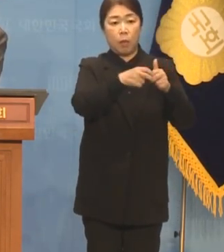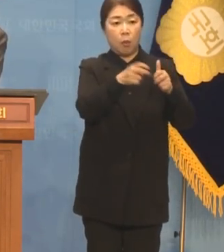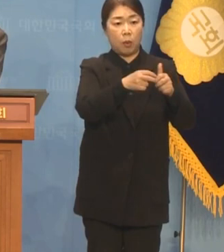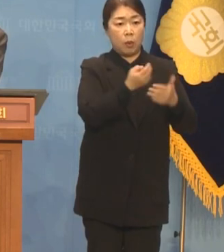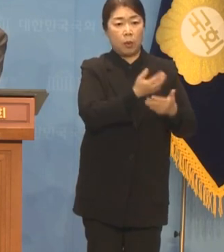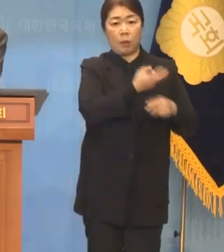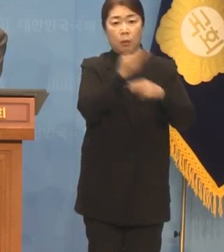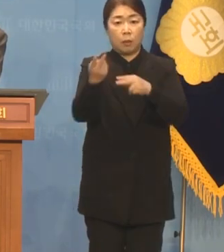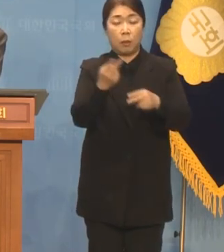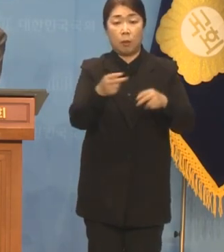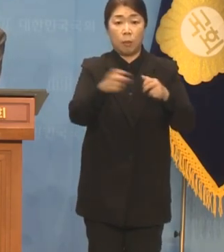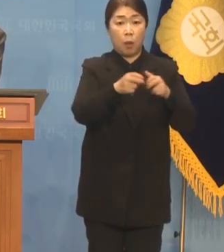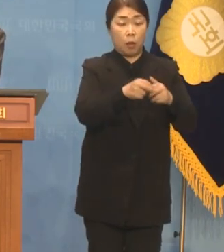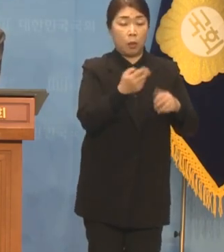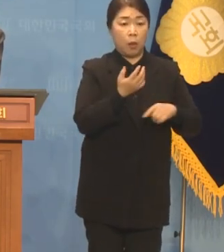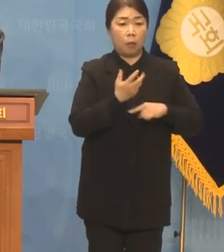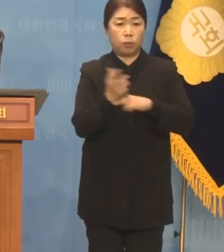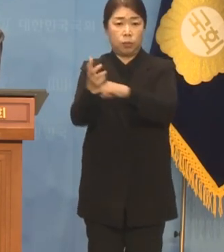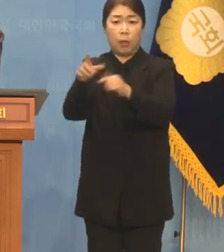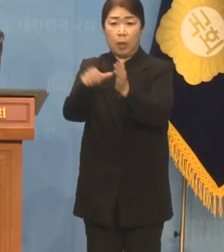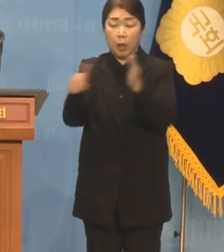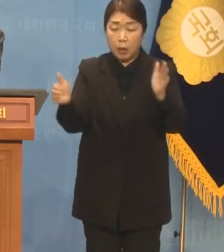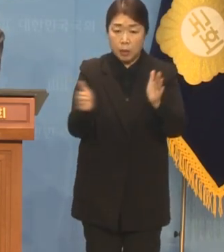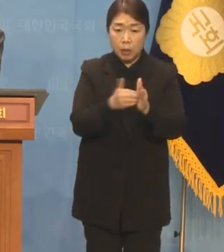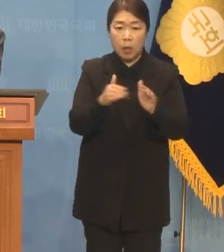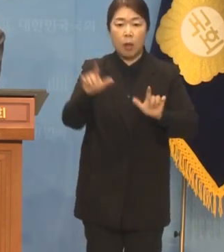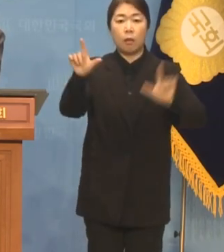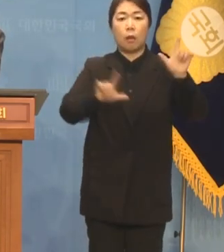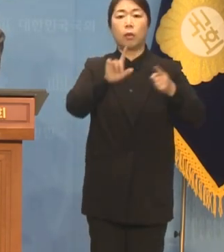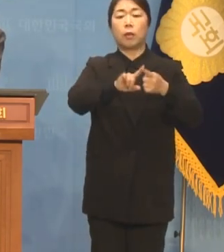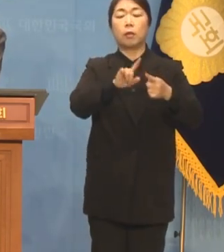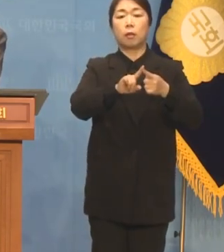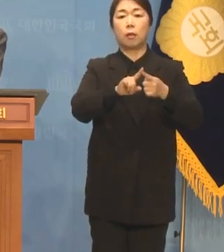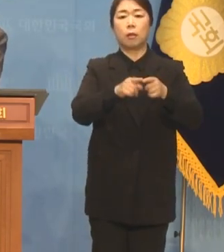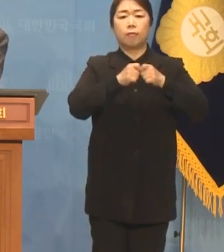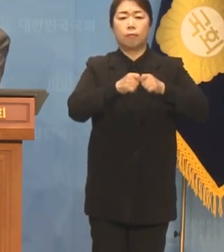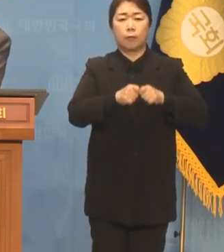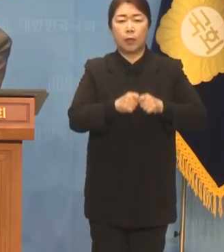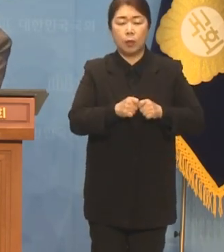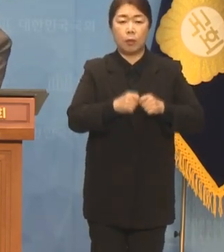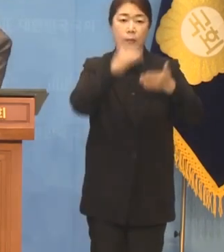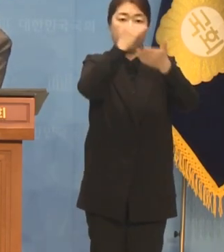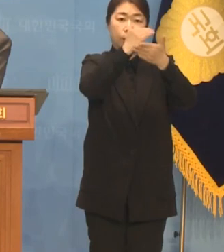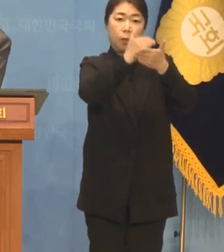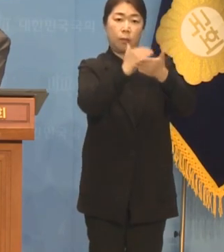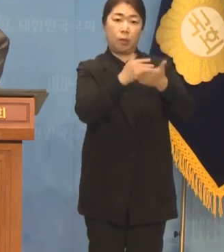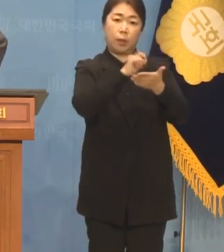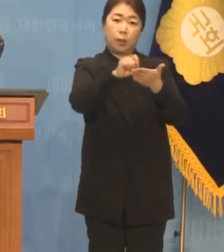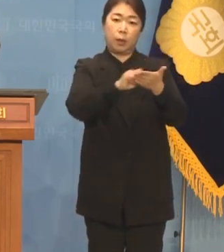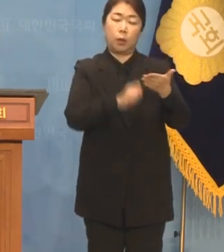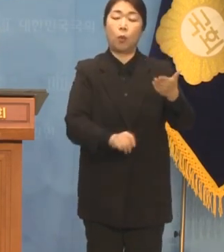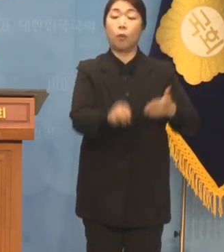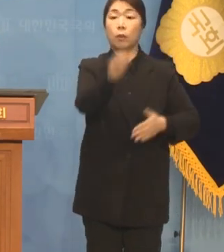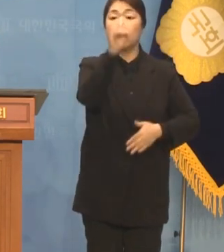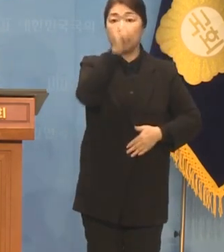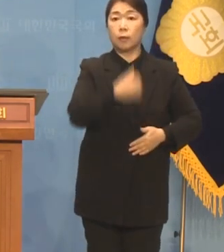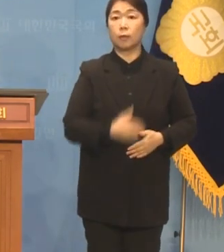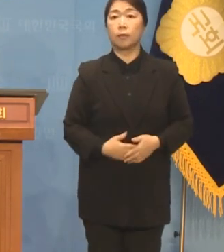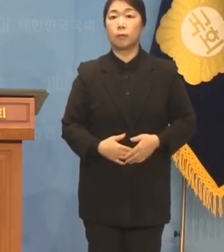병원으로 전원되기까지의 현장 상황에 대한 내용을 상세히 기록을 했습니다.